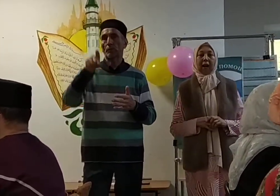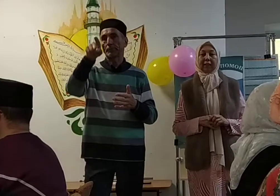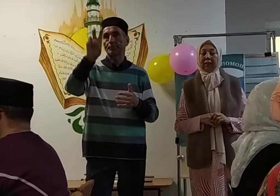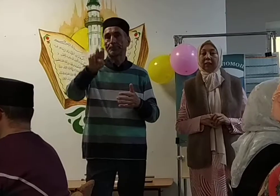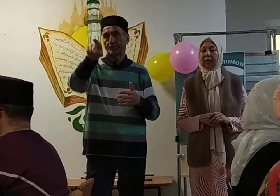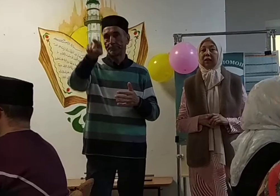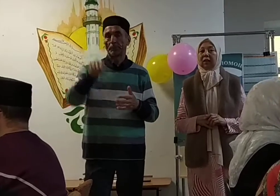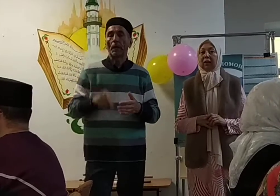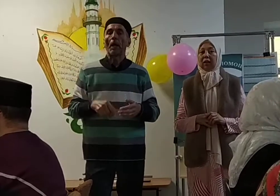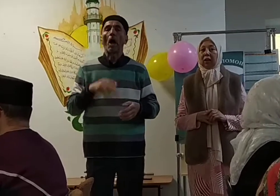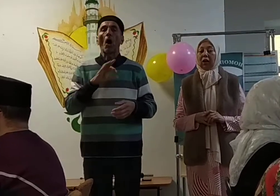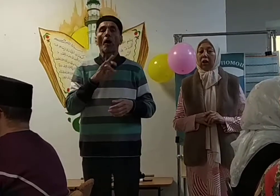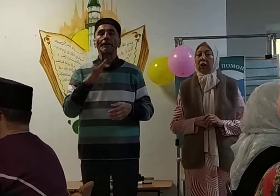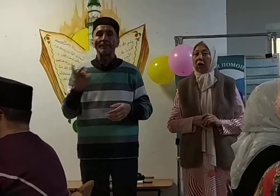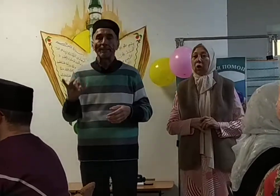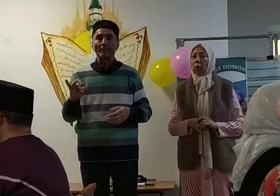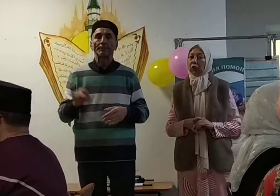Они